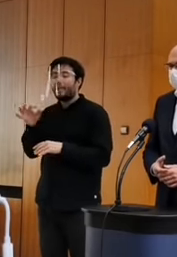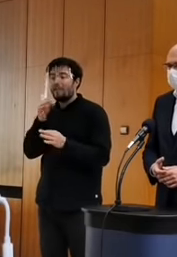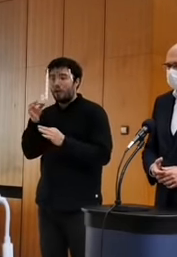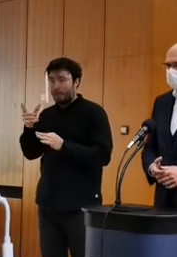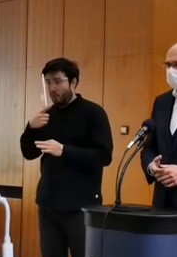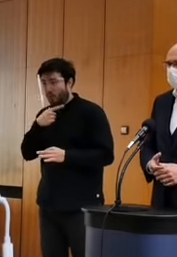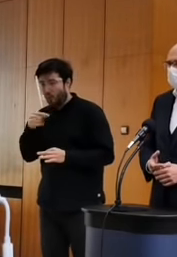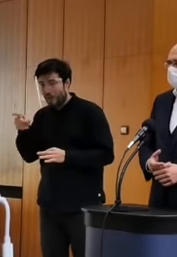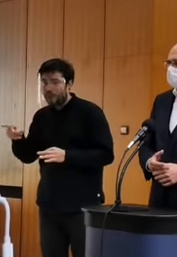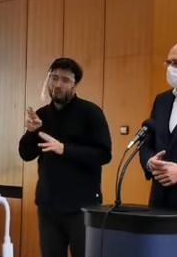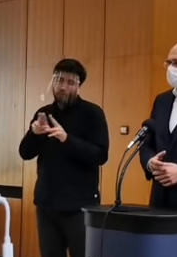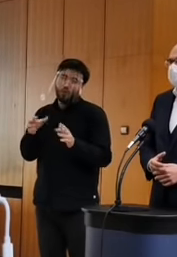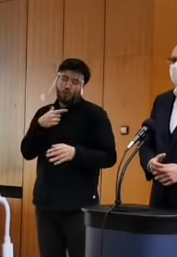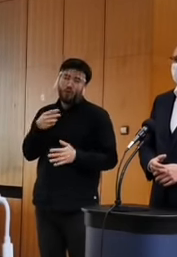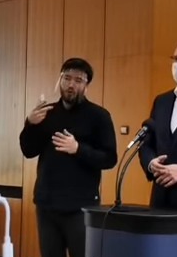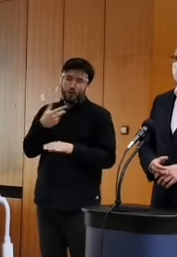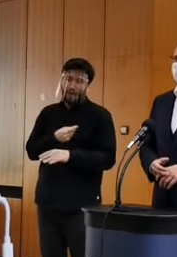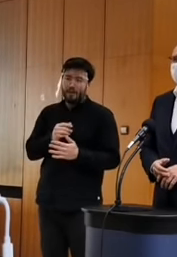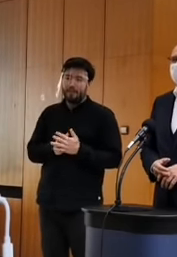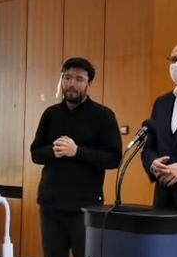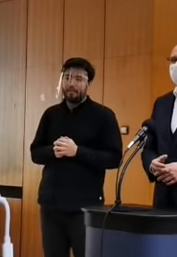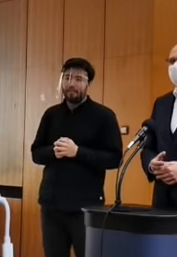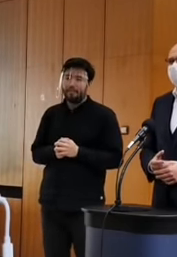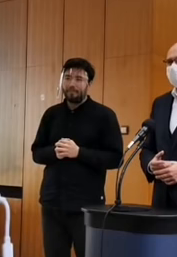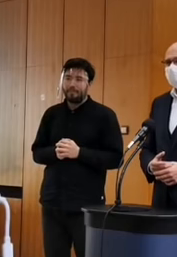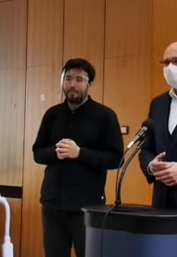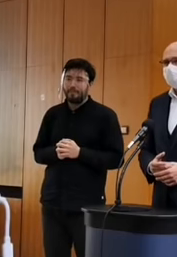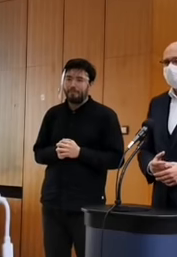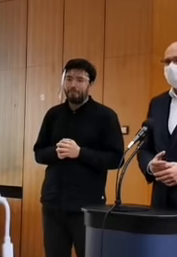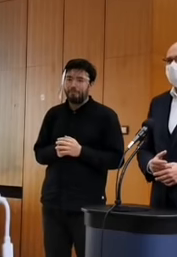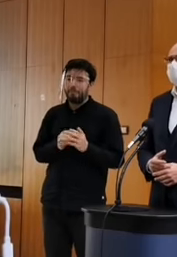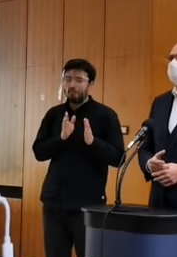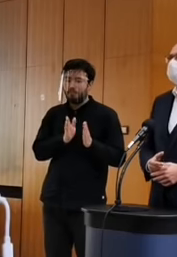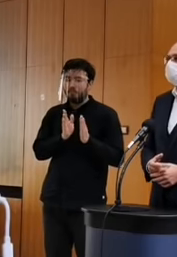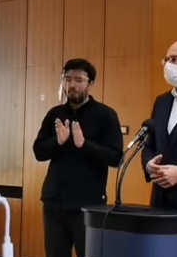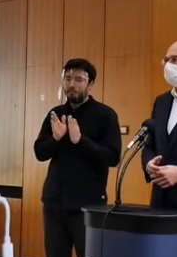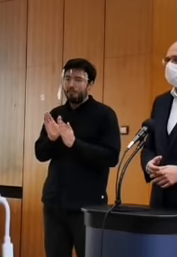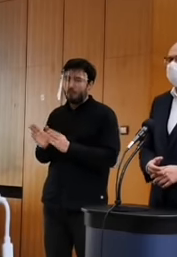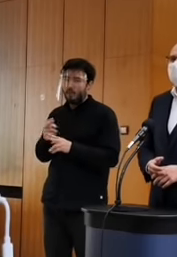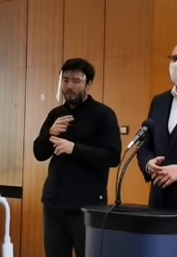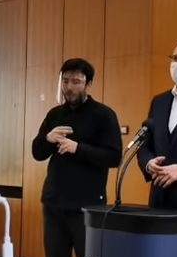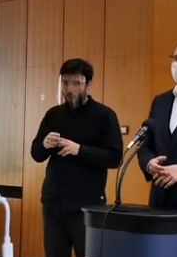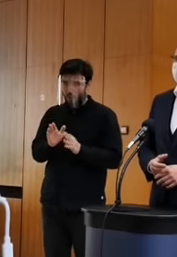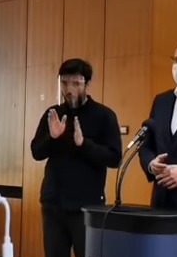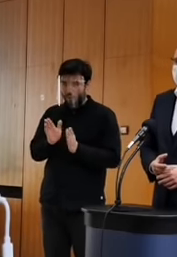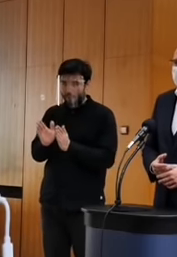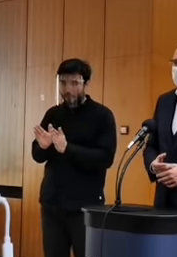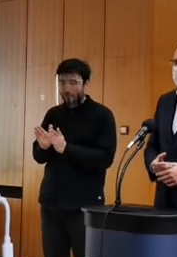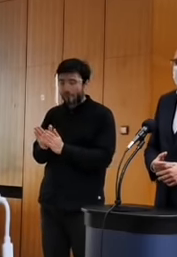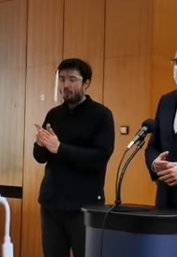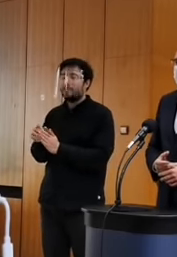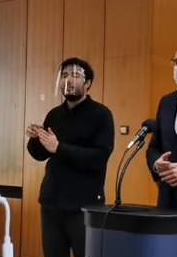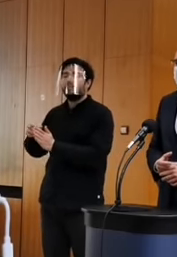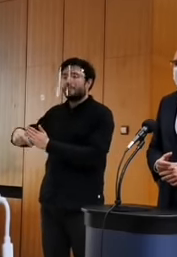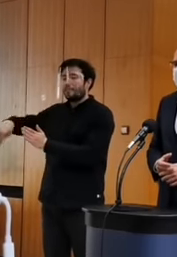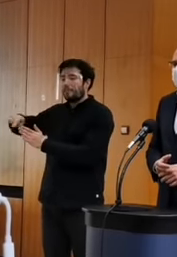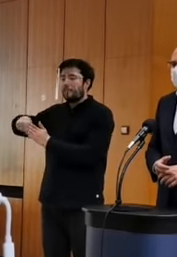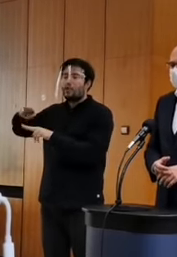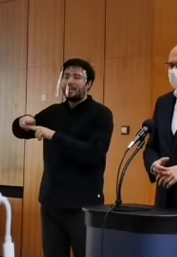mohli byť. Takže poďaľ to, je to všetko v poriadku. To, čo si myslíme, že bolo neprimerané